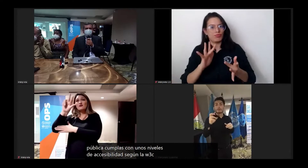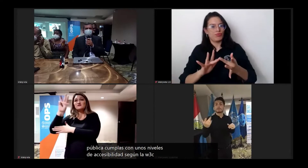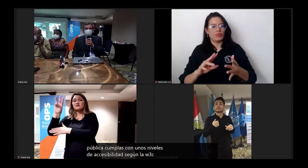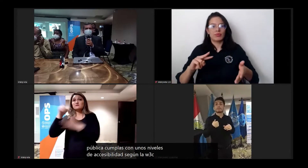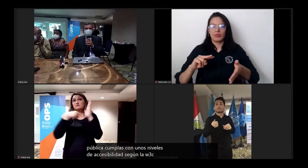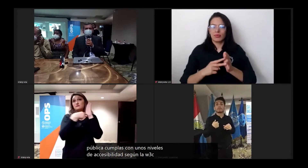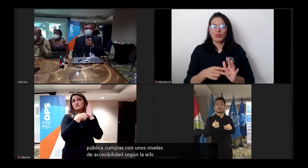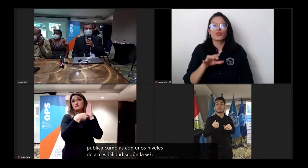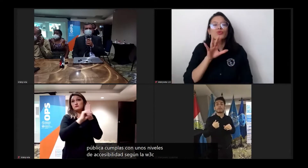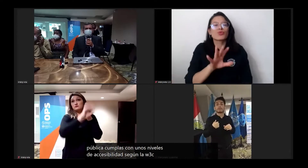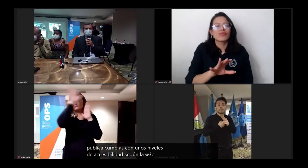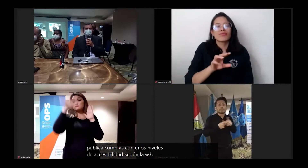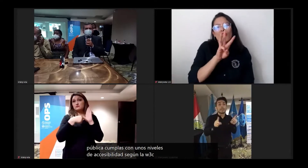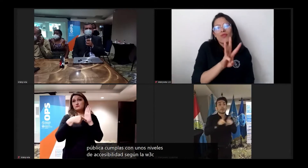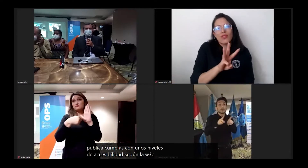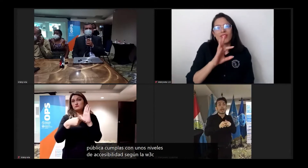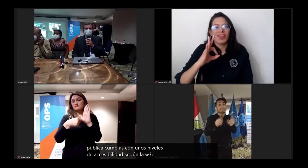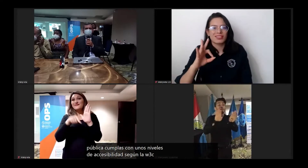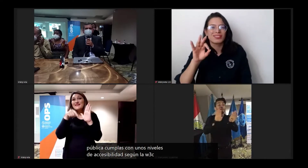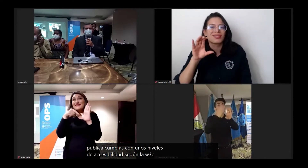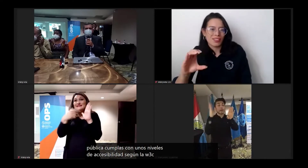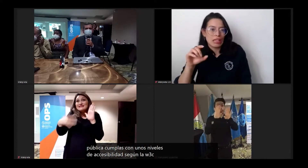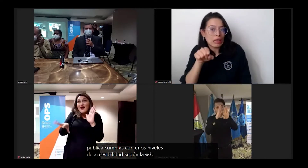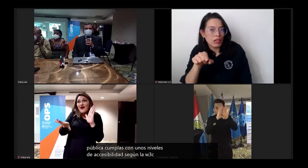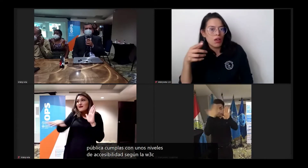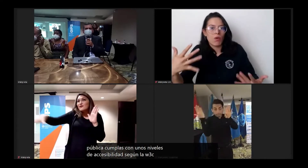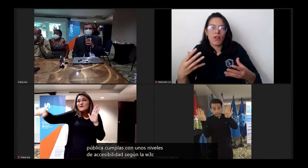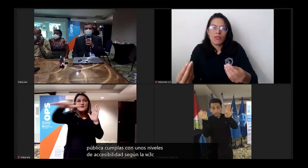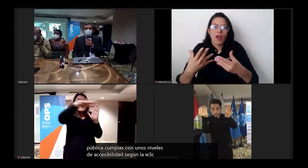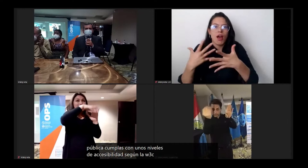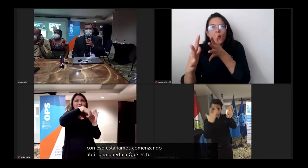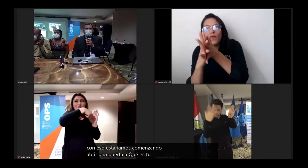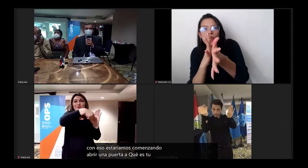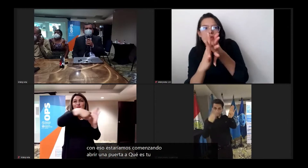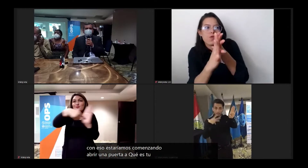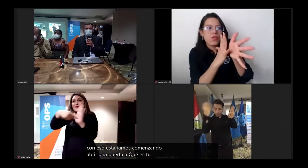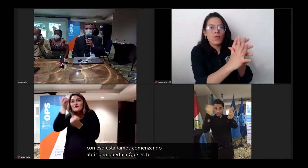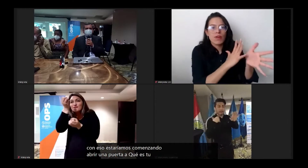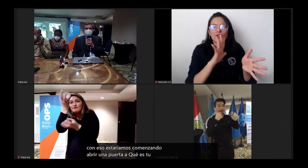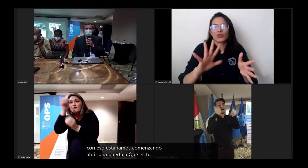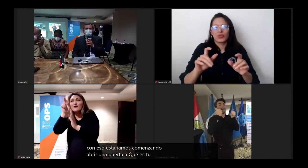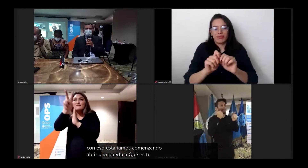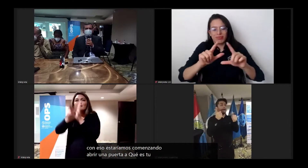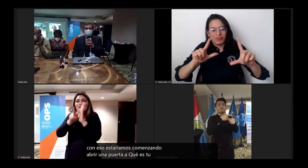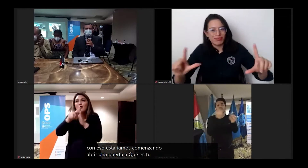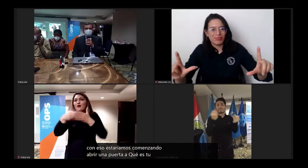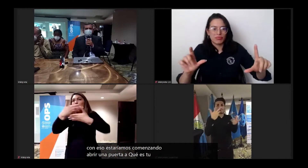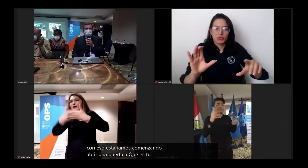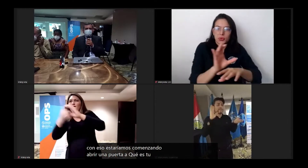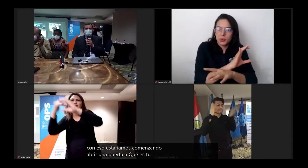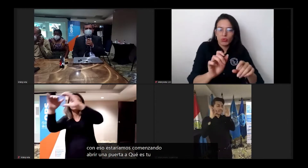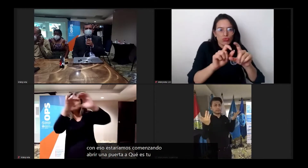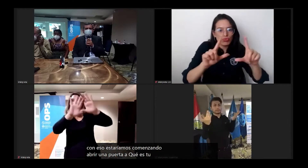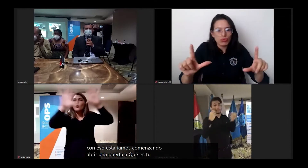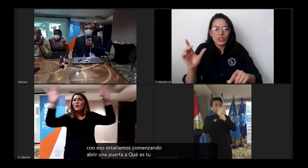estaríamos comenzando a abrir una puerta a que toda esta información digital que hoy en día se mueve a través de